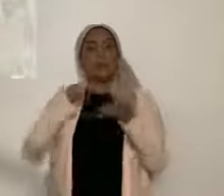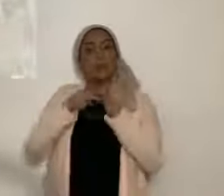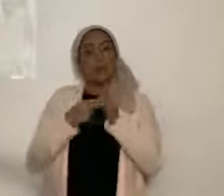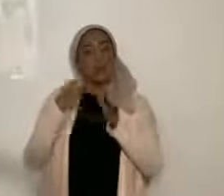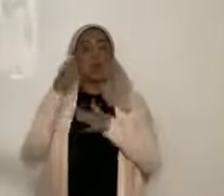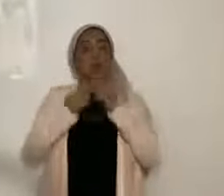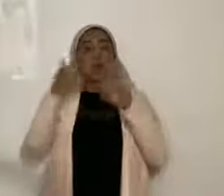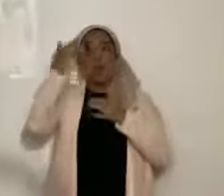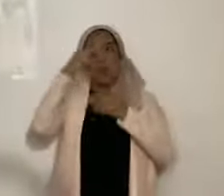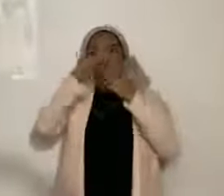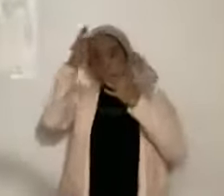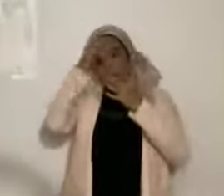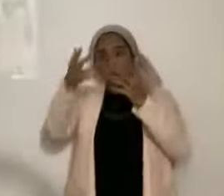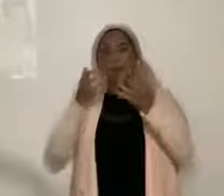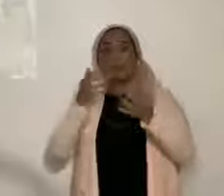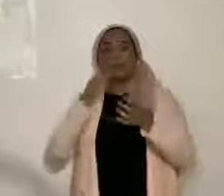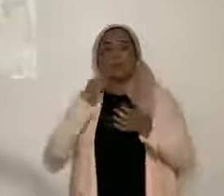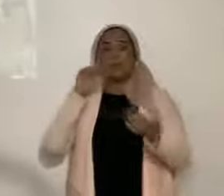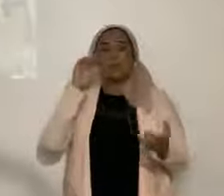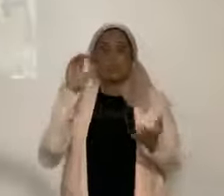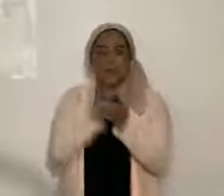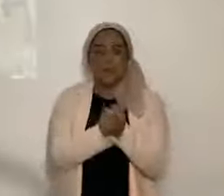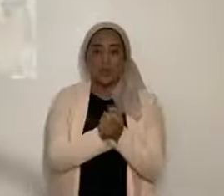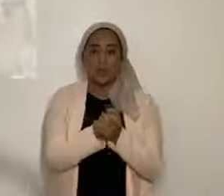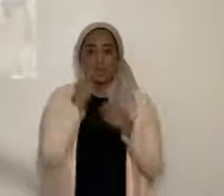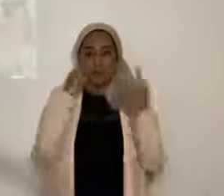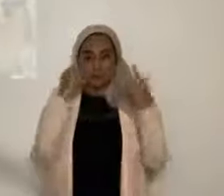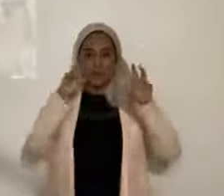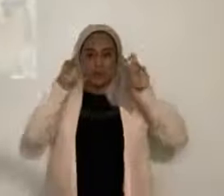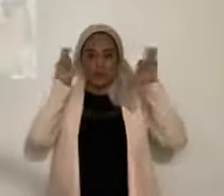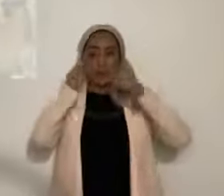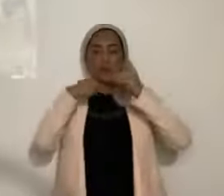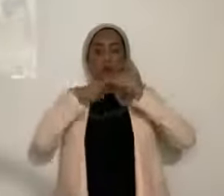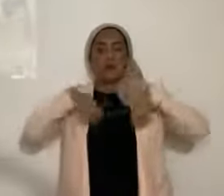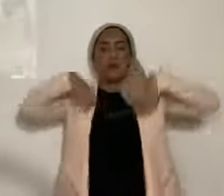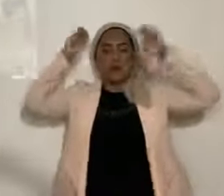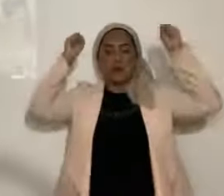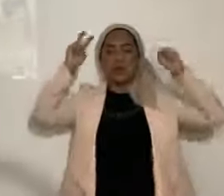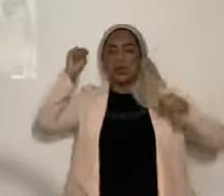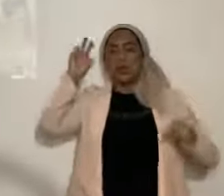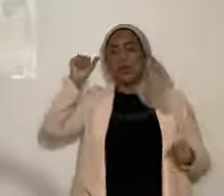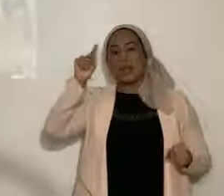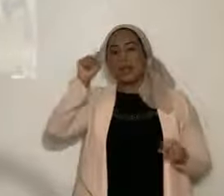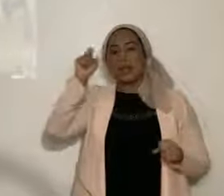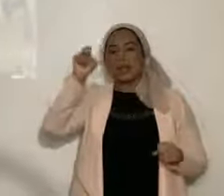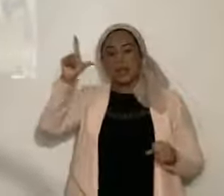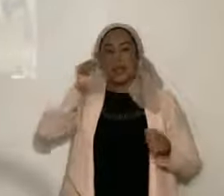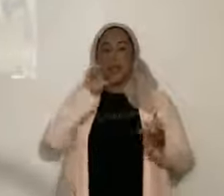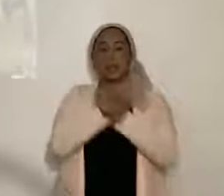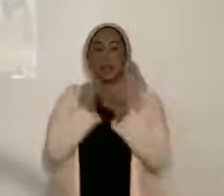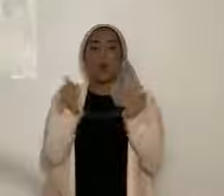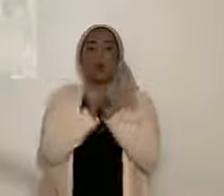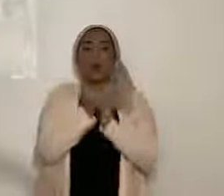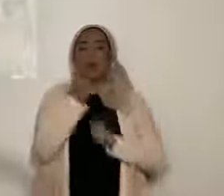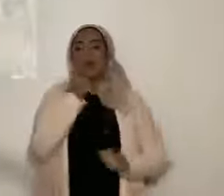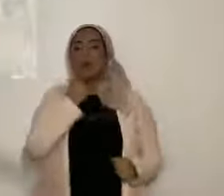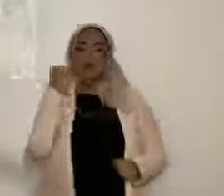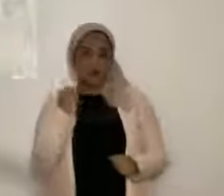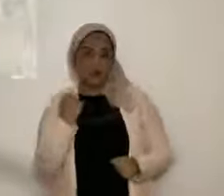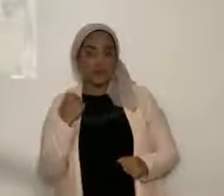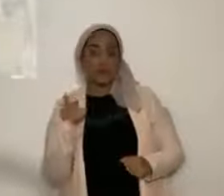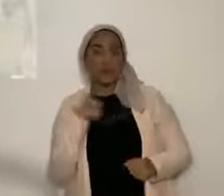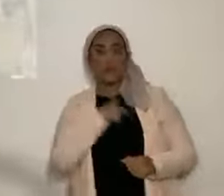quiere el Eterno es casarse. Ya lo vimos en el tema del Natsal, el arrebatamiento. Se casa con Israel. Bueno,